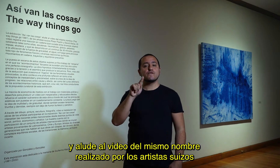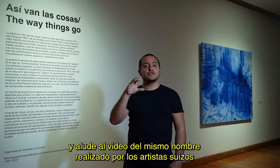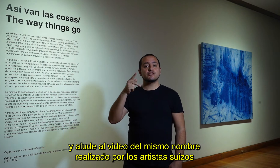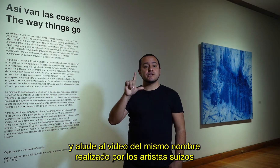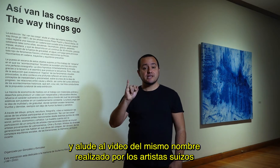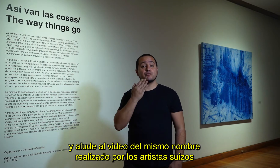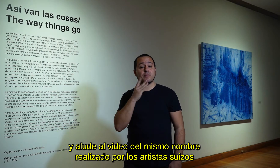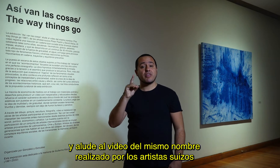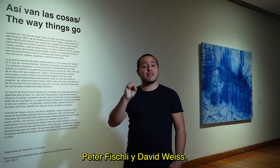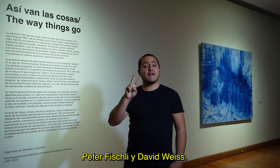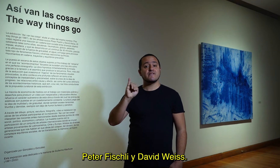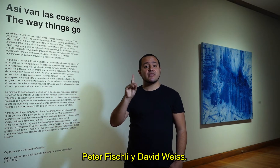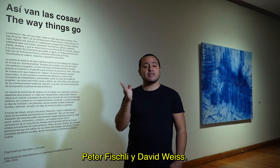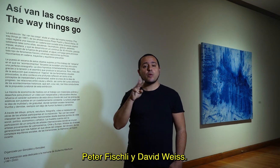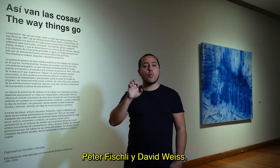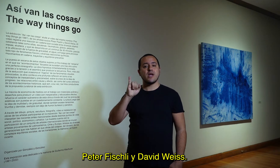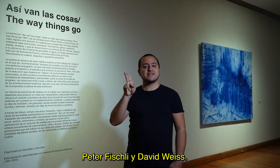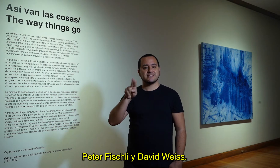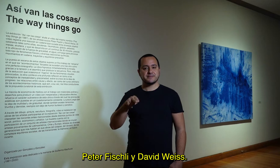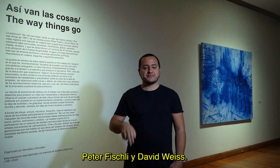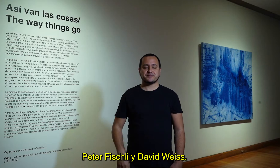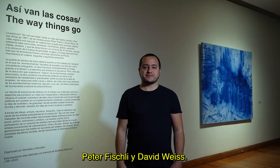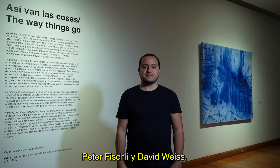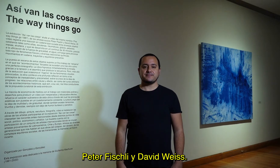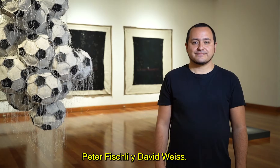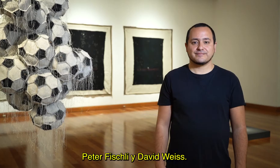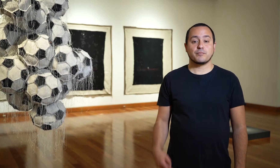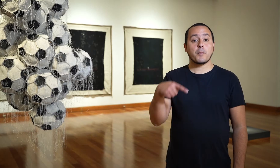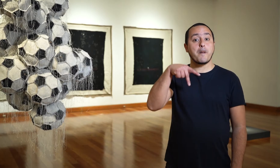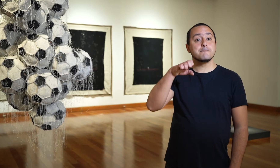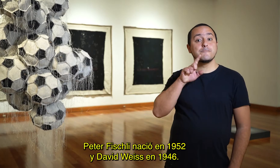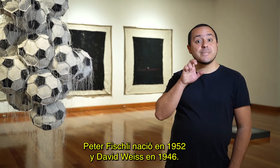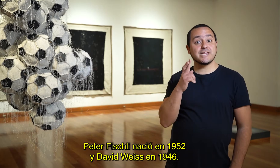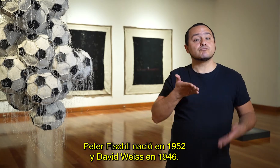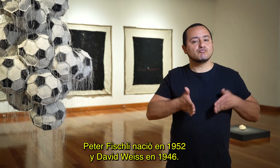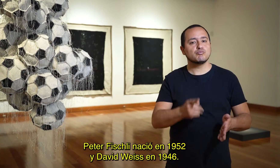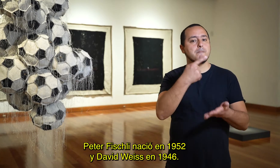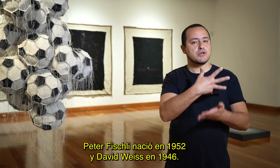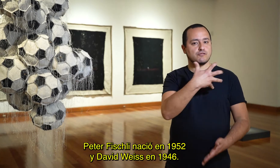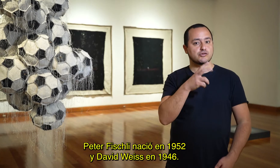artistas suizos Peter Fishly y David Weiss. Peter Fishly nació en